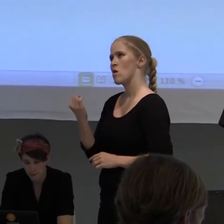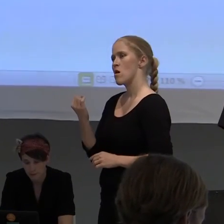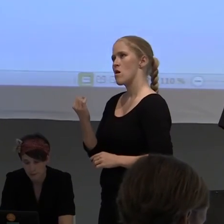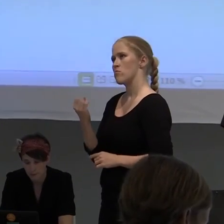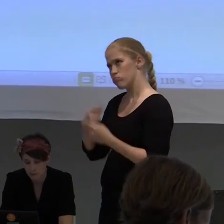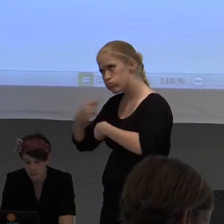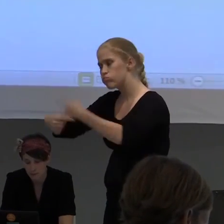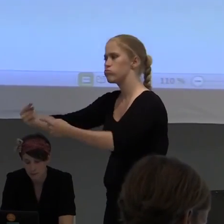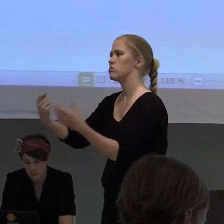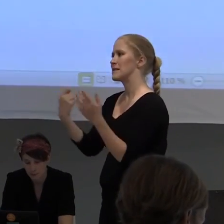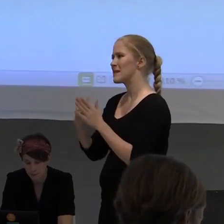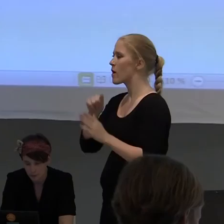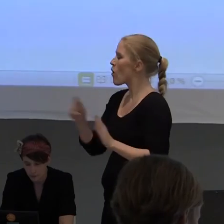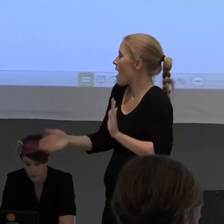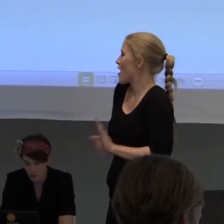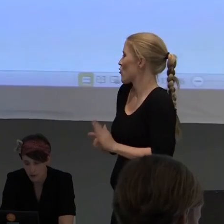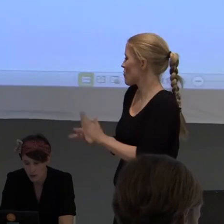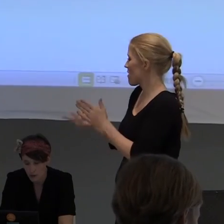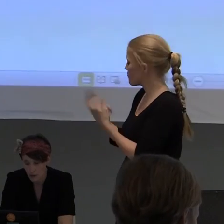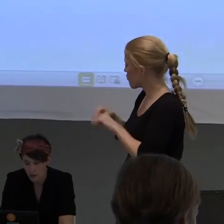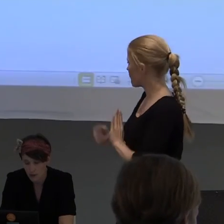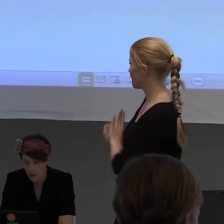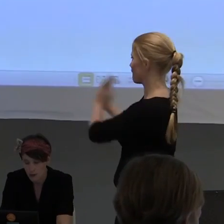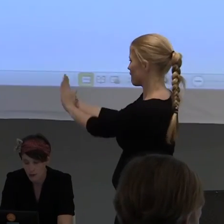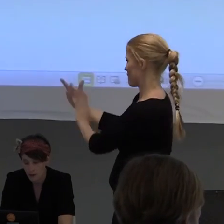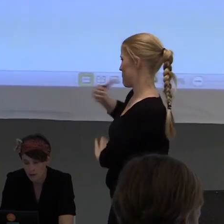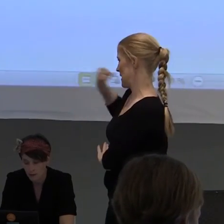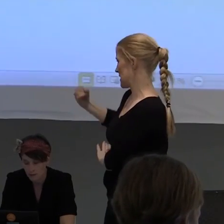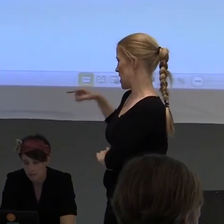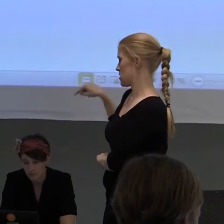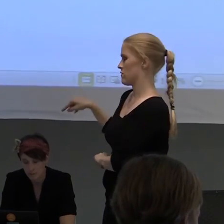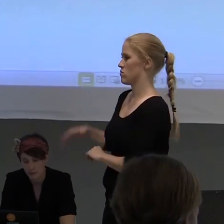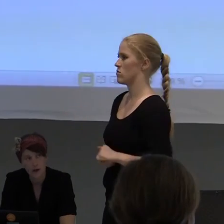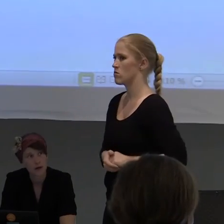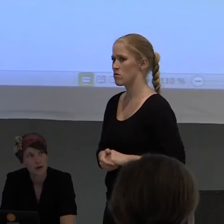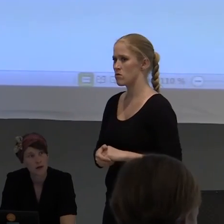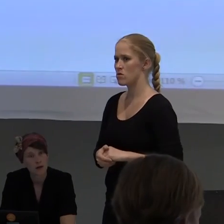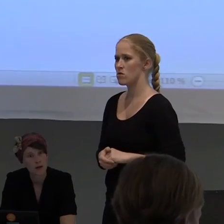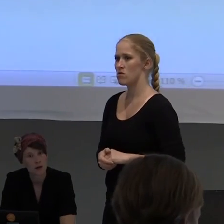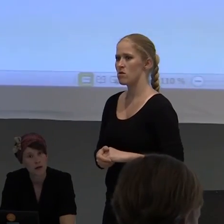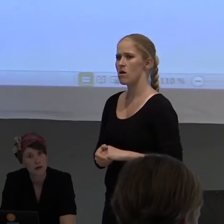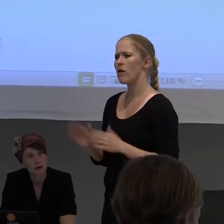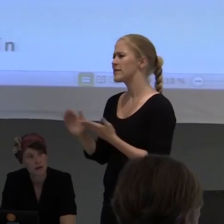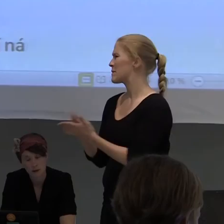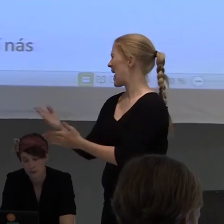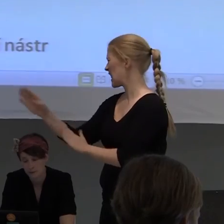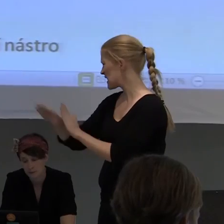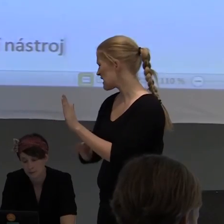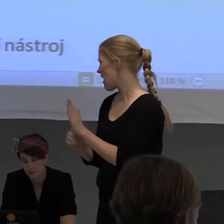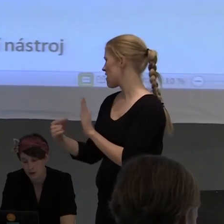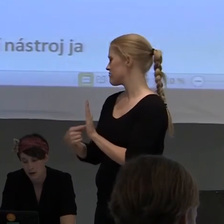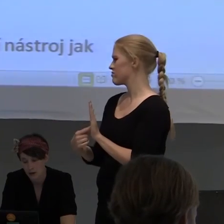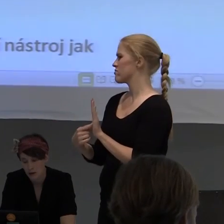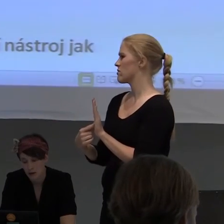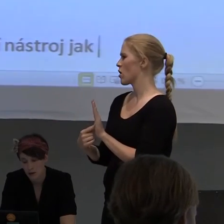dalších organizací. Takže byl tam krok, který se osvědčil u pana ředitele ze základní školy, že směrnice, která jim pomáhá řešit to, co je